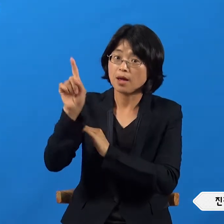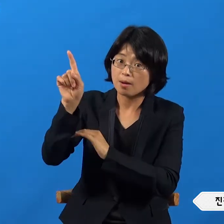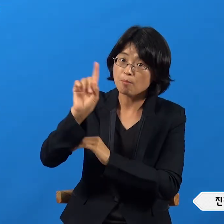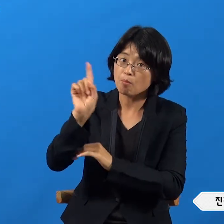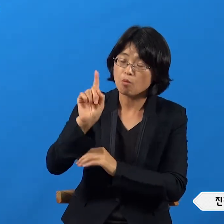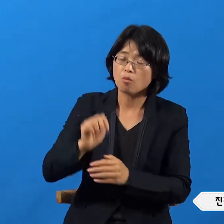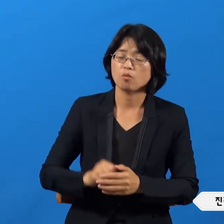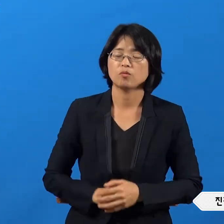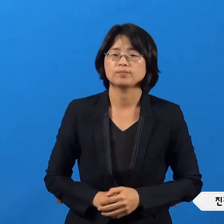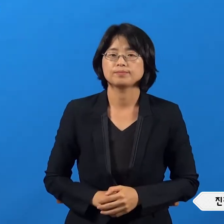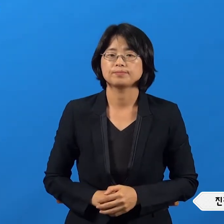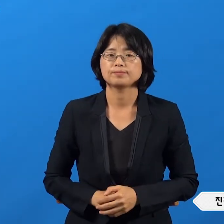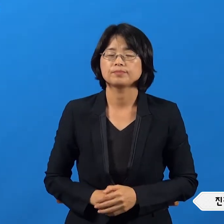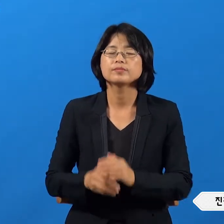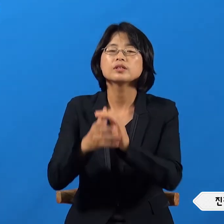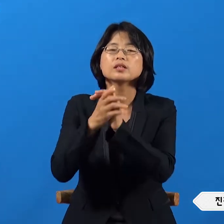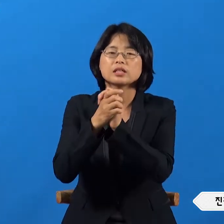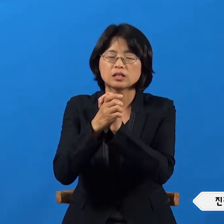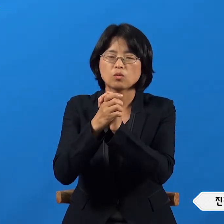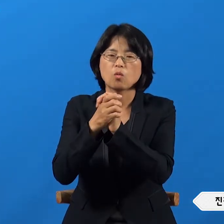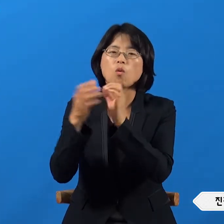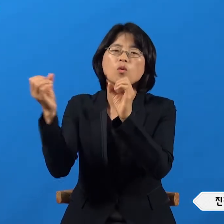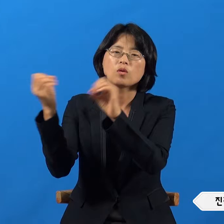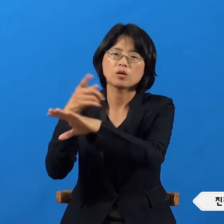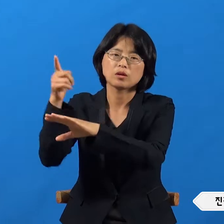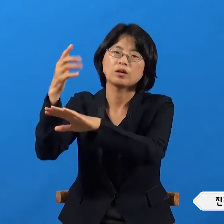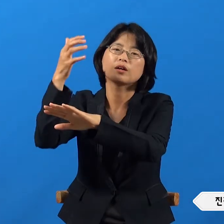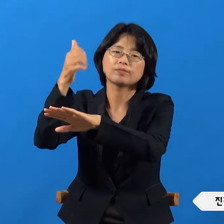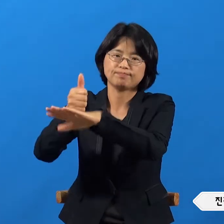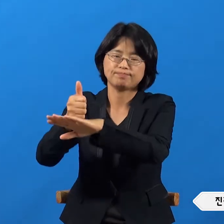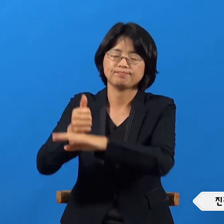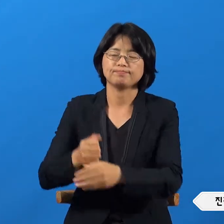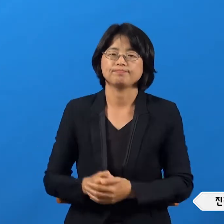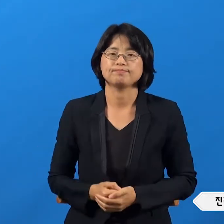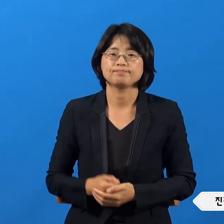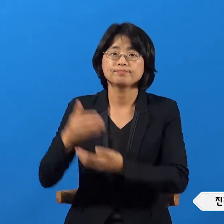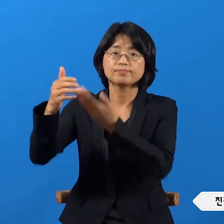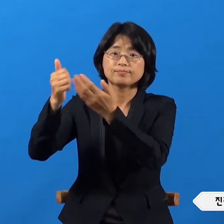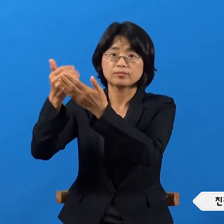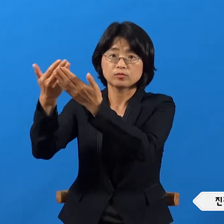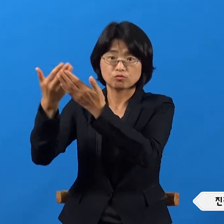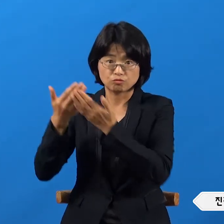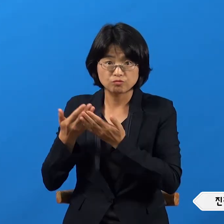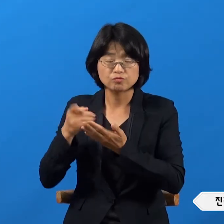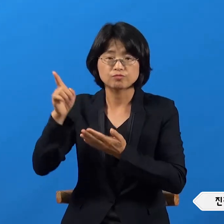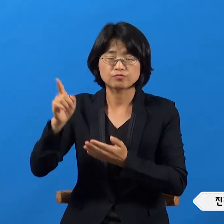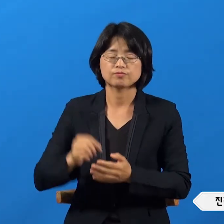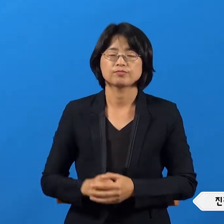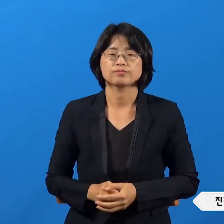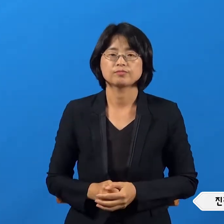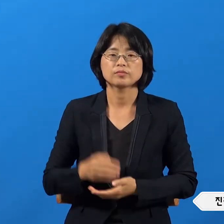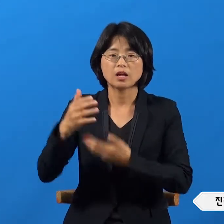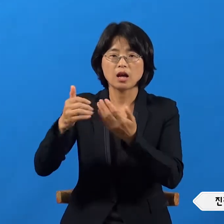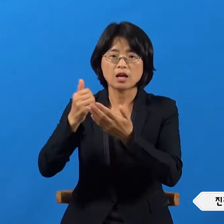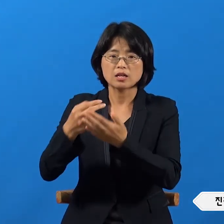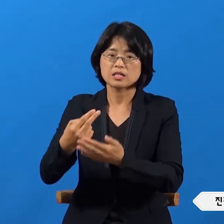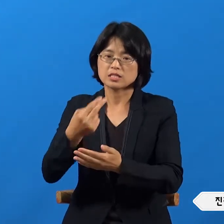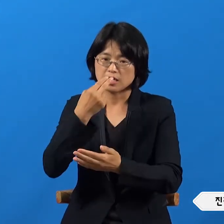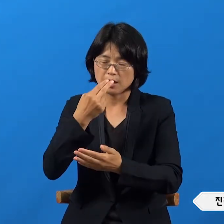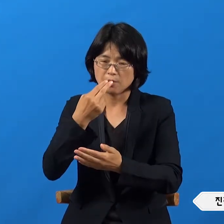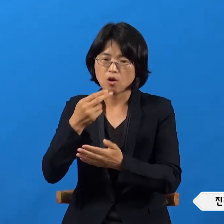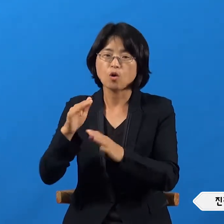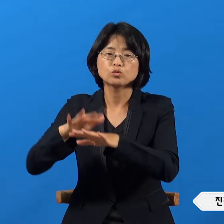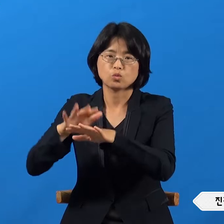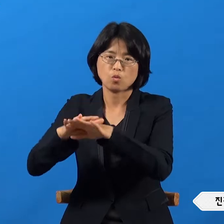응답의 결과였습니다. 하나님께서 응답하신 것입니다. 하나님의 생명의 손이었습니다. 하나님의 용서의